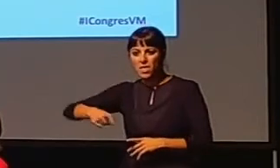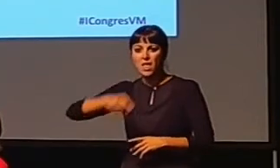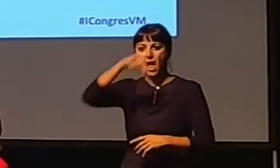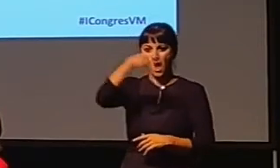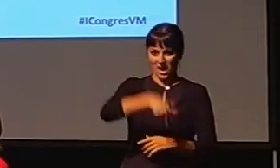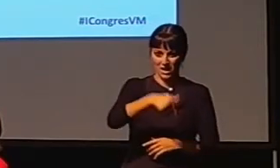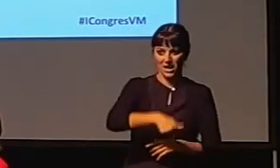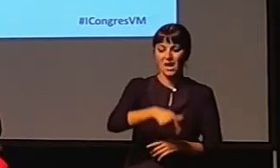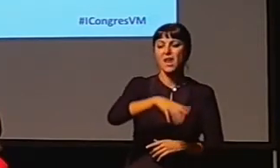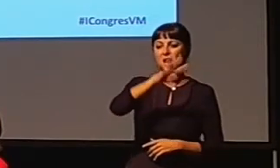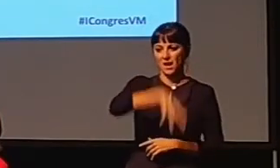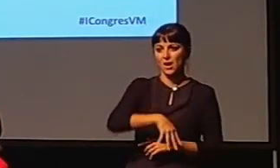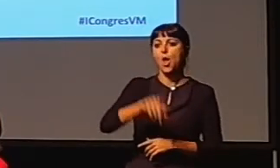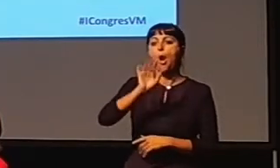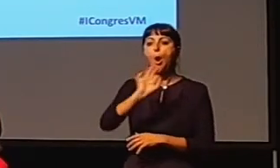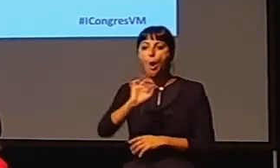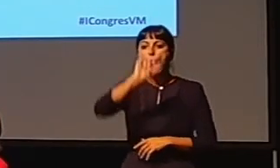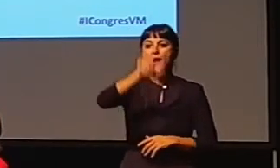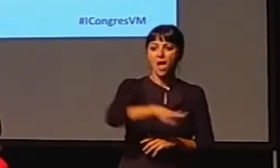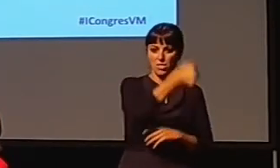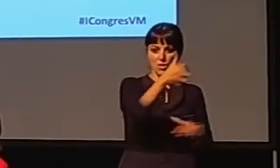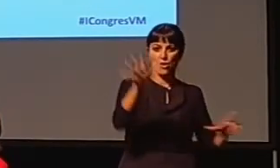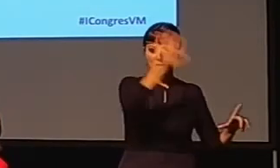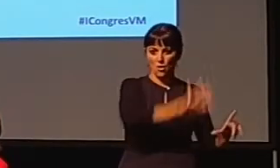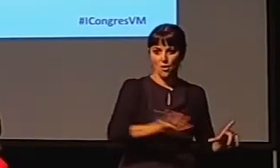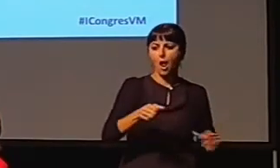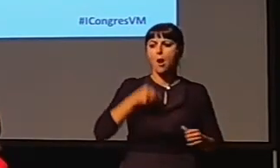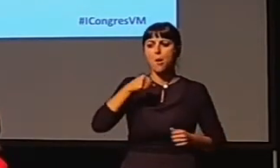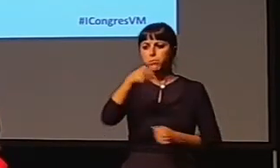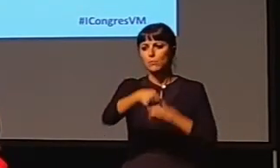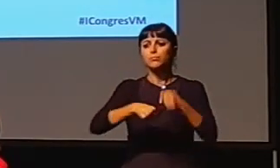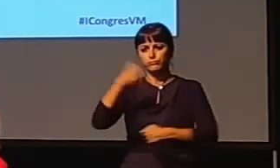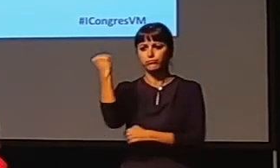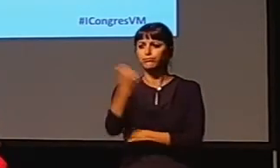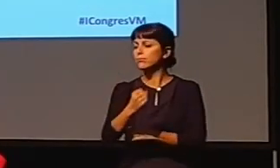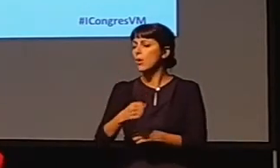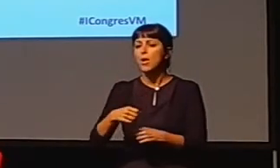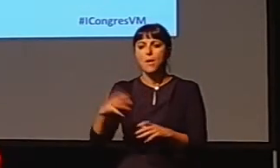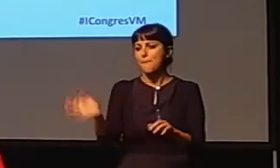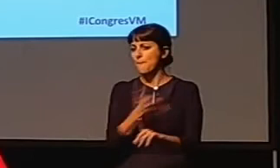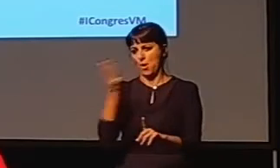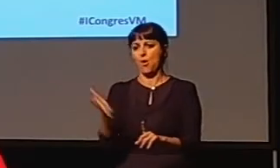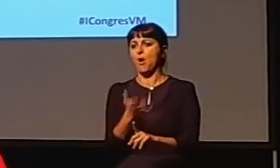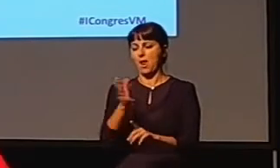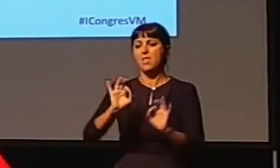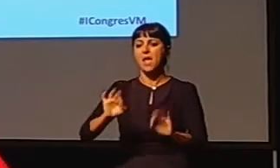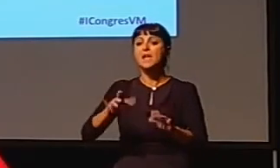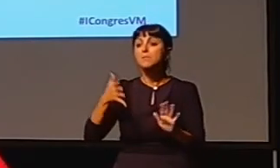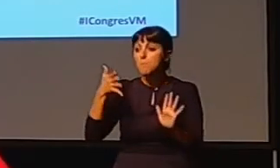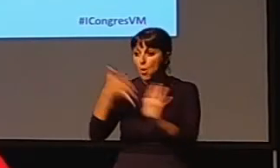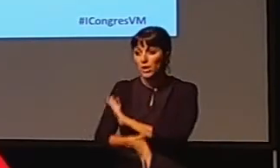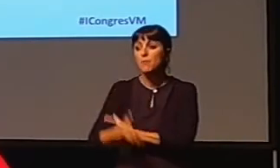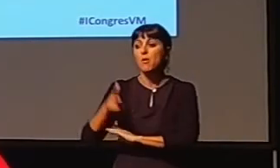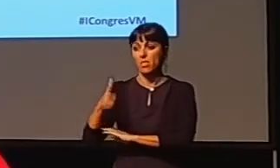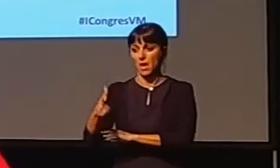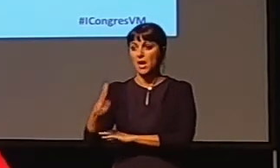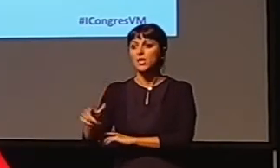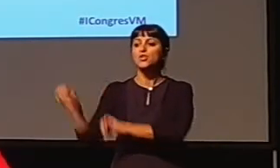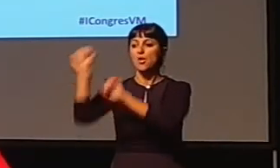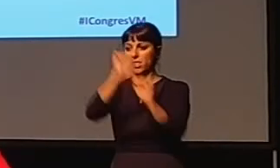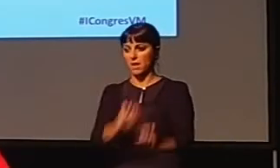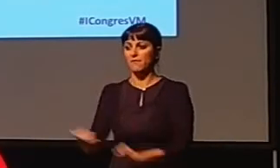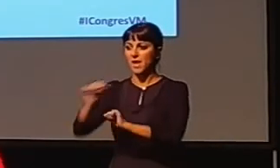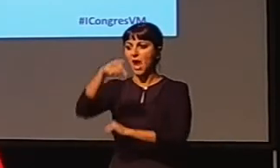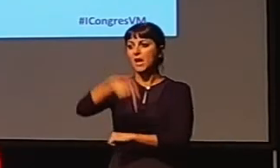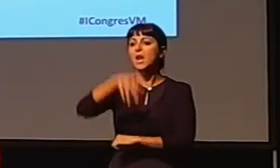Nacional està colpejant a les nostres companyes precisament per defensar els drets civils i polítics de la nostra